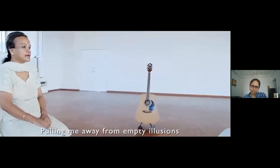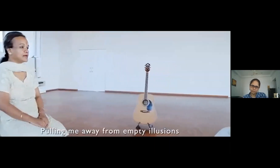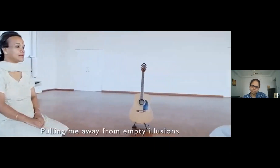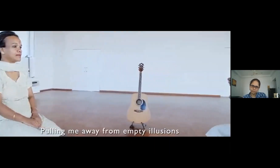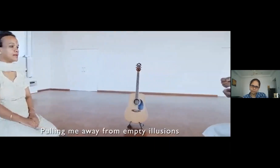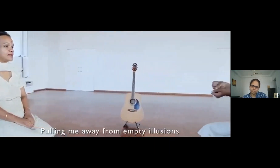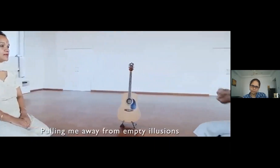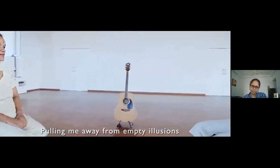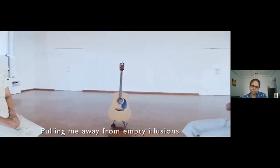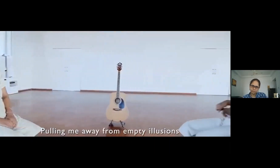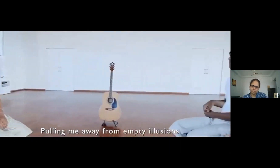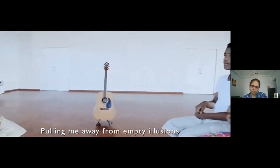ಕಲ್ಪನೆಗಳಾಚೆಗೆ ಸೆಳೆದು